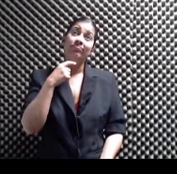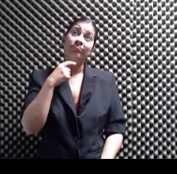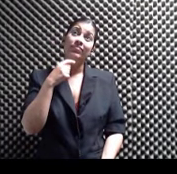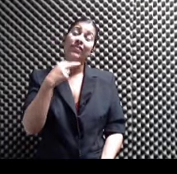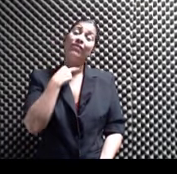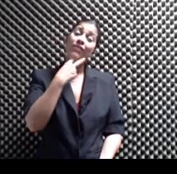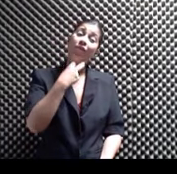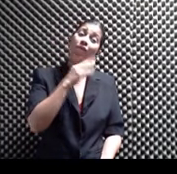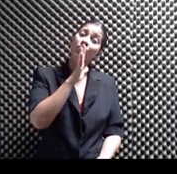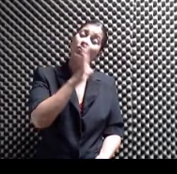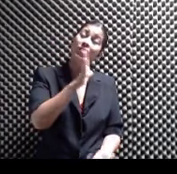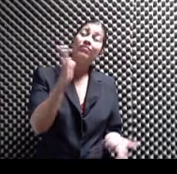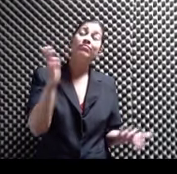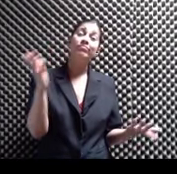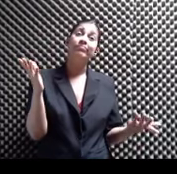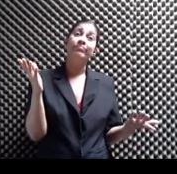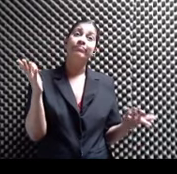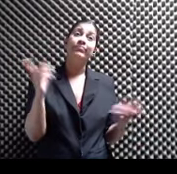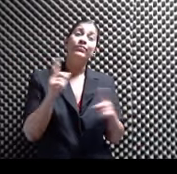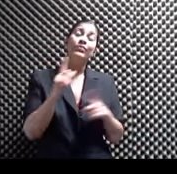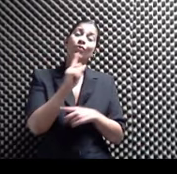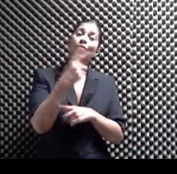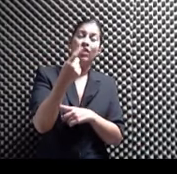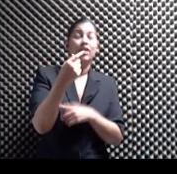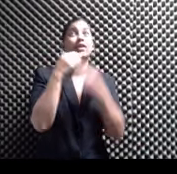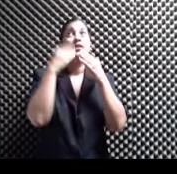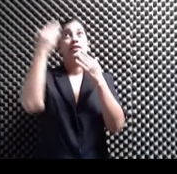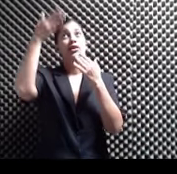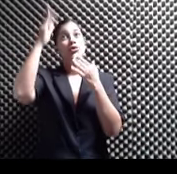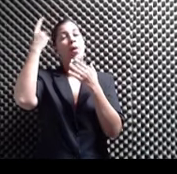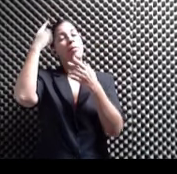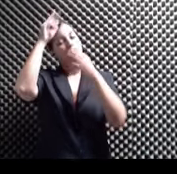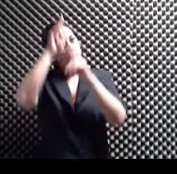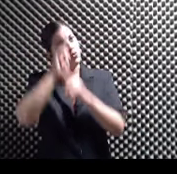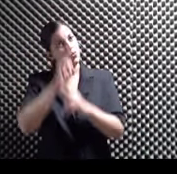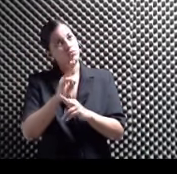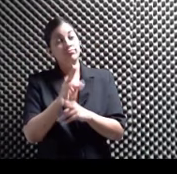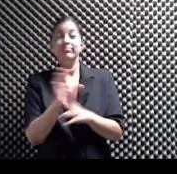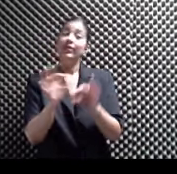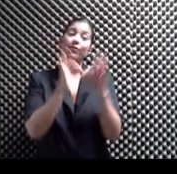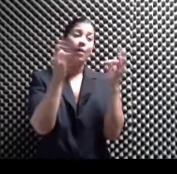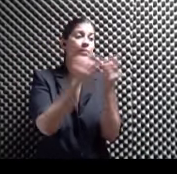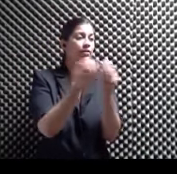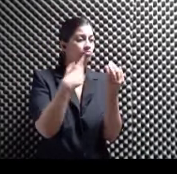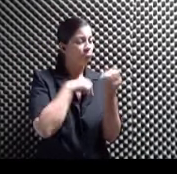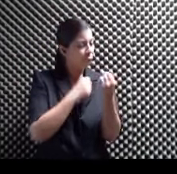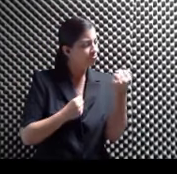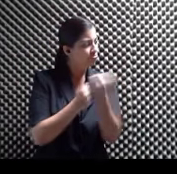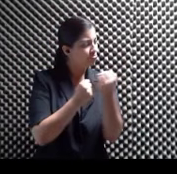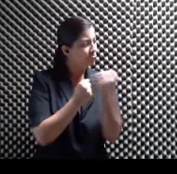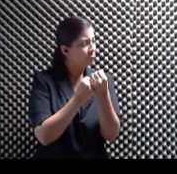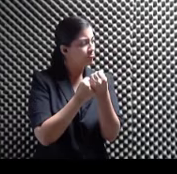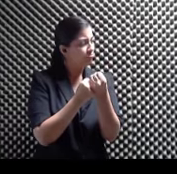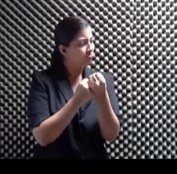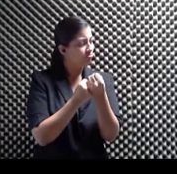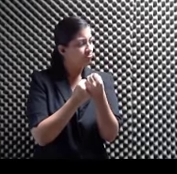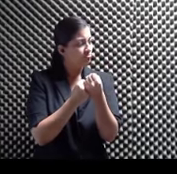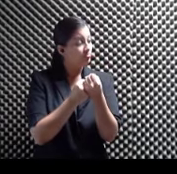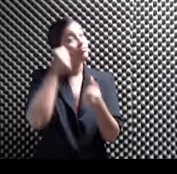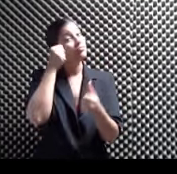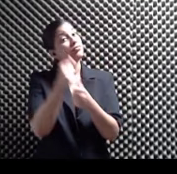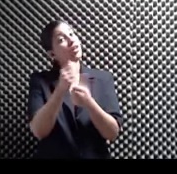voz orientadora, y le damos gracias a Dios por ese privilegio, y pues a la familia un abrazo. Y no olvidemos las cosas